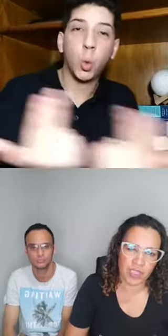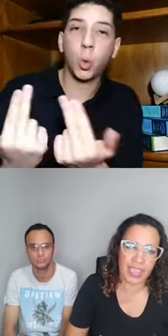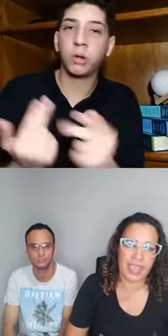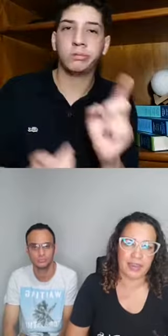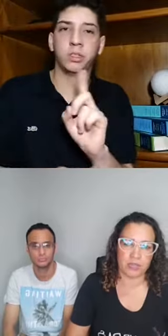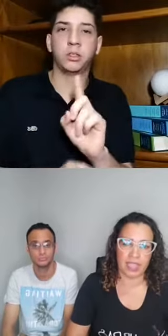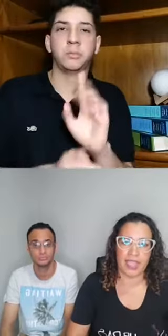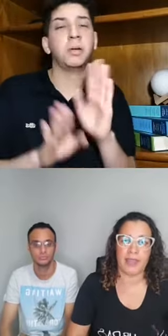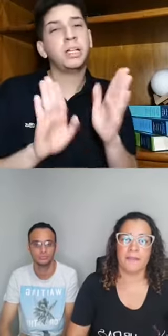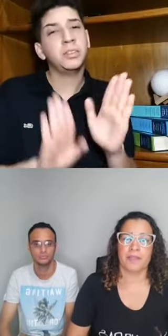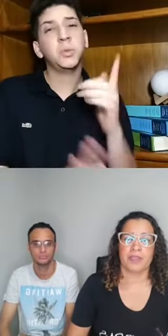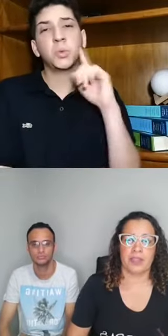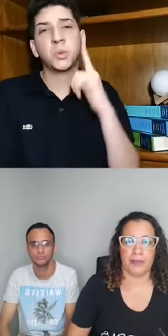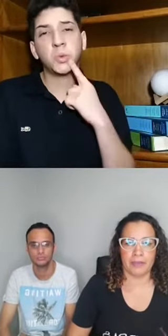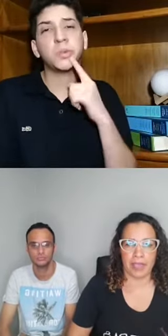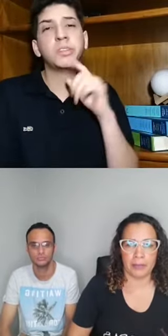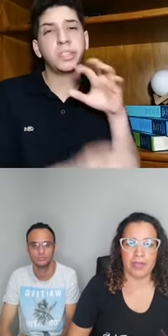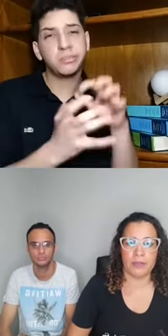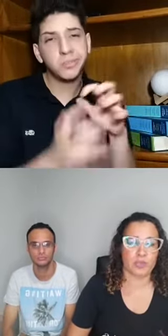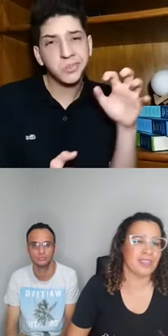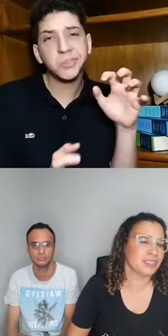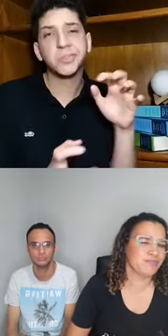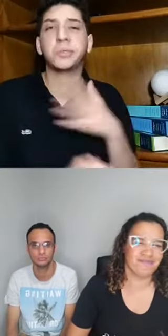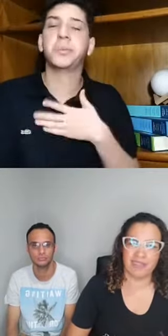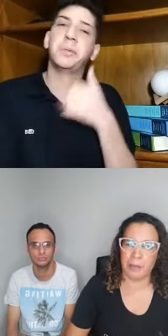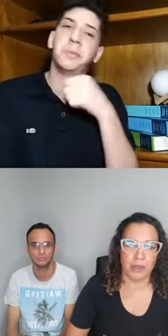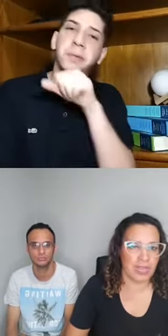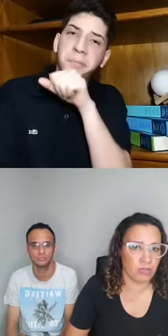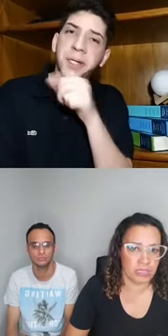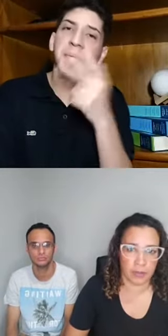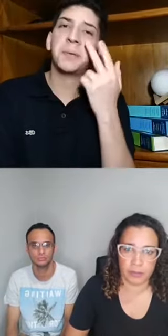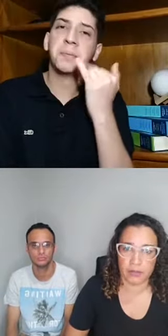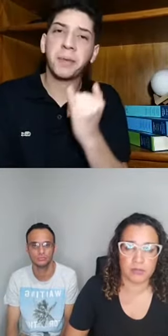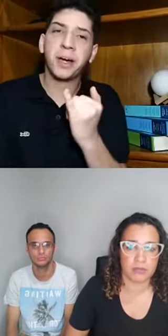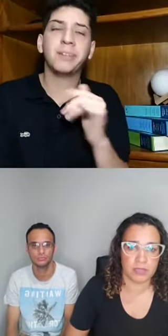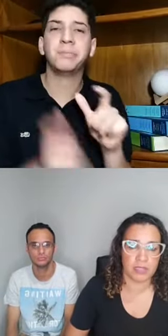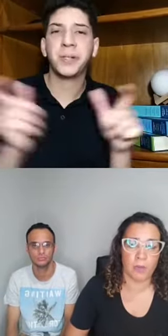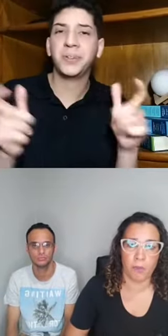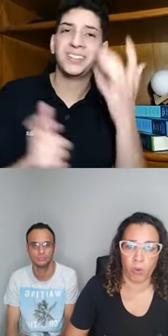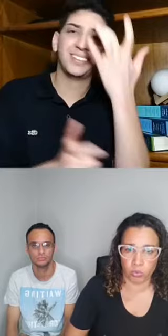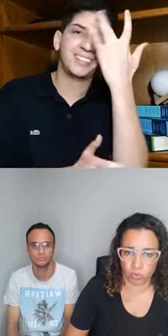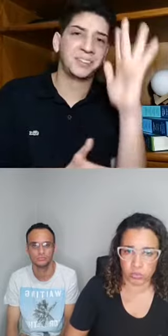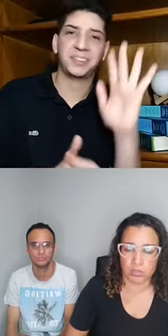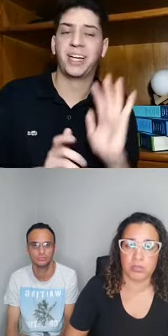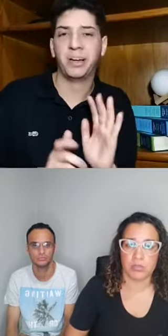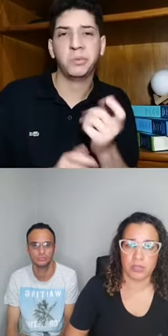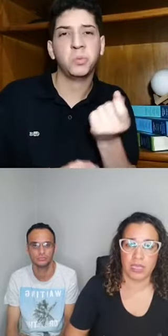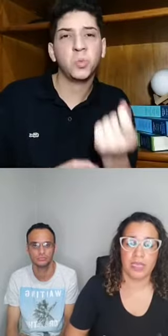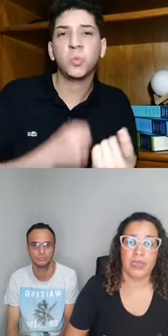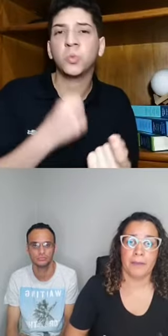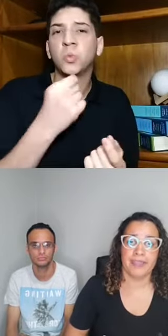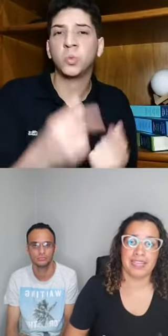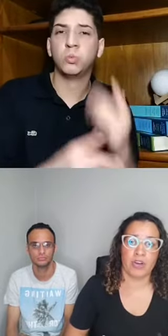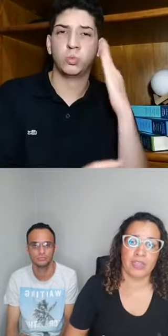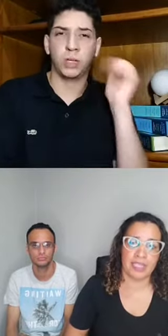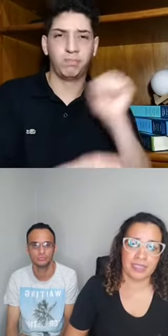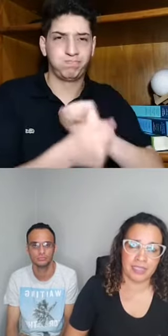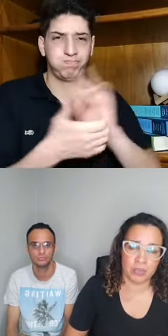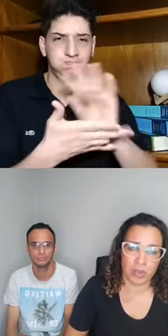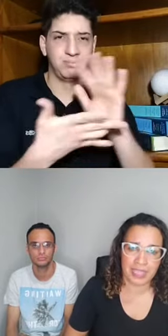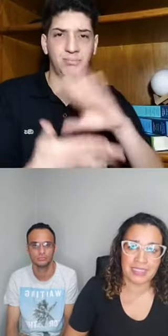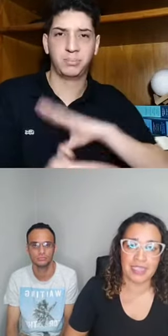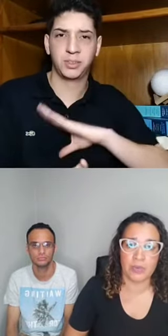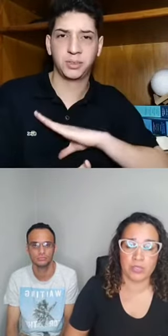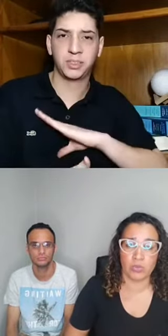mais velhos, né? Minha mãe, meus pais, a maioria não sabe. São poucos, né? Mas agora que tem